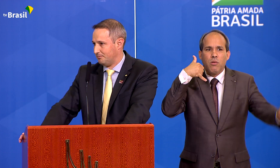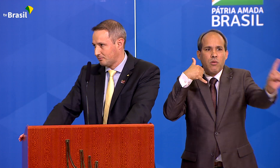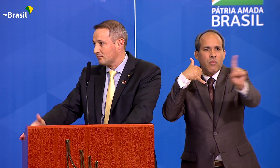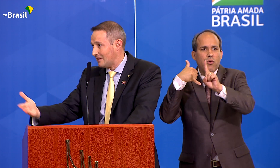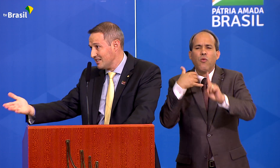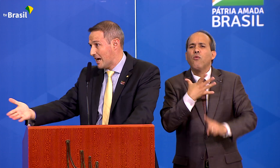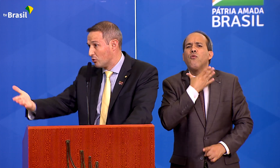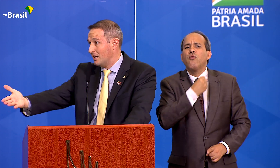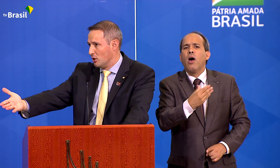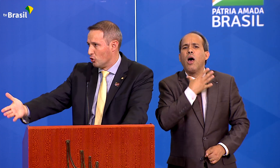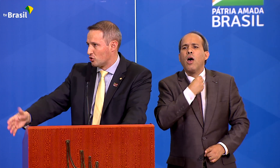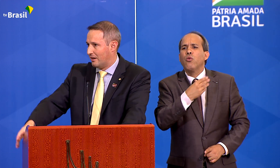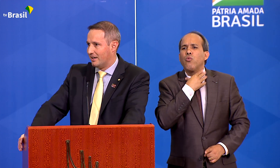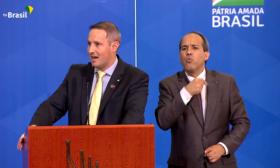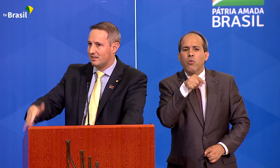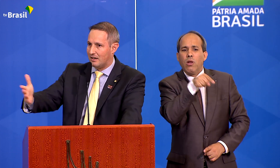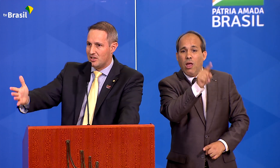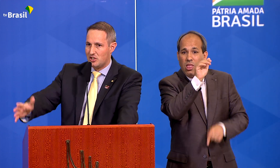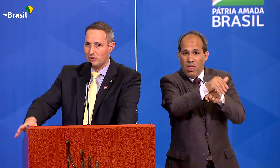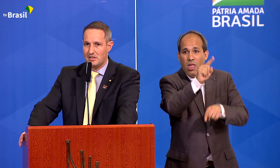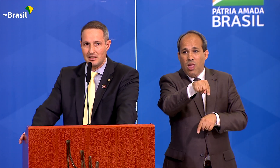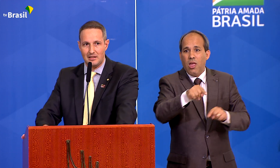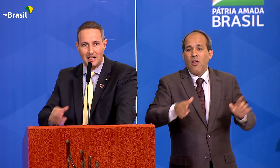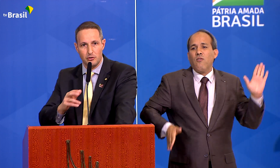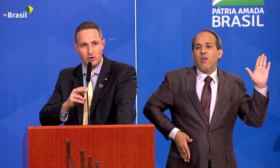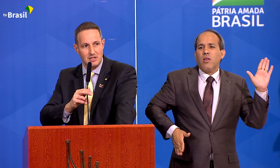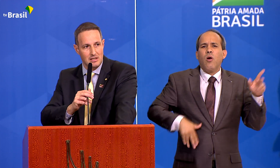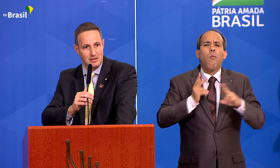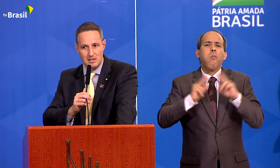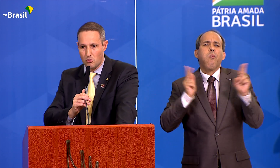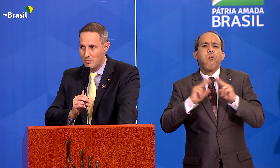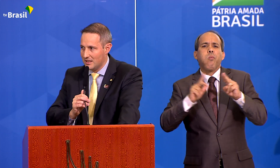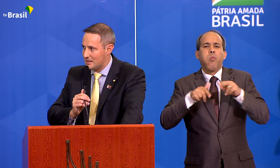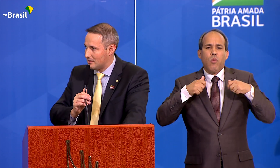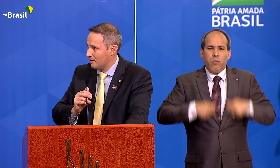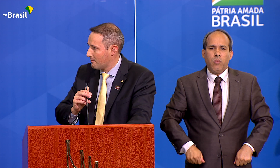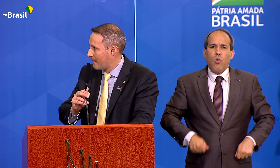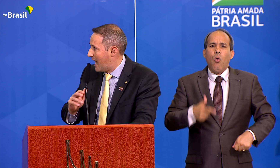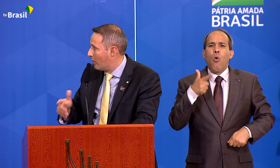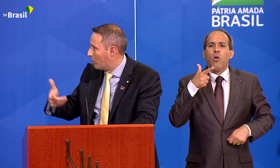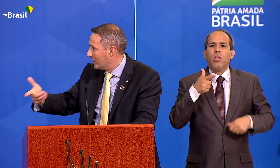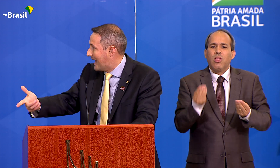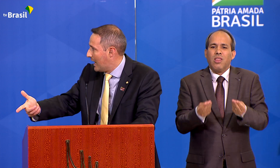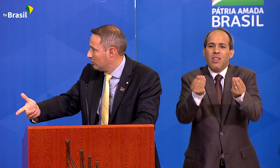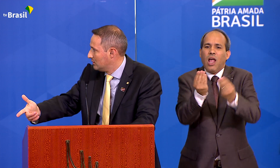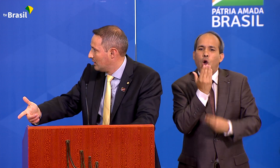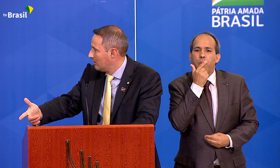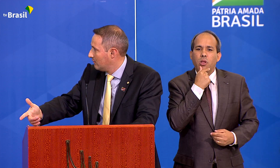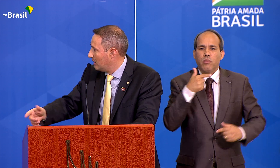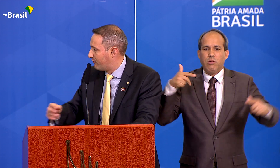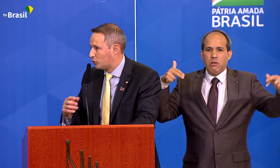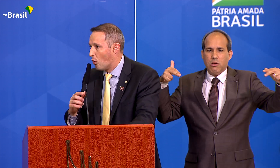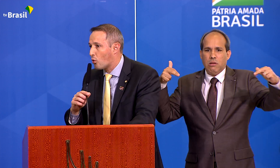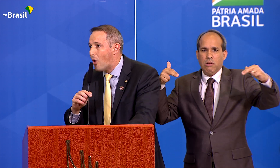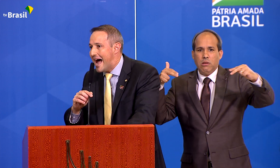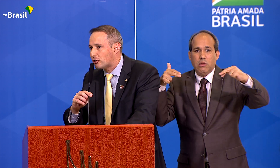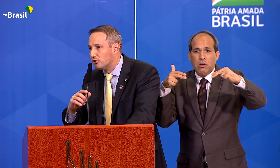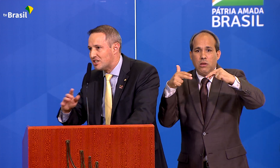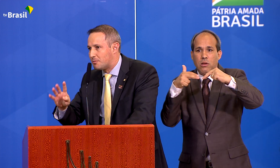entregador quero um criminoso na verdade travestido de entregador de comidas ao abordá-lo